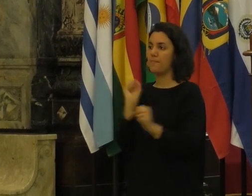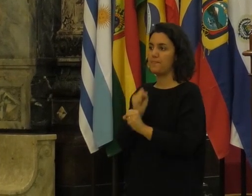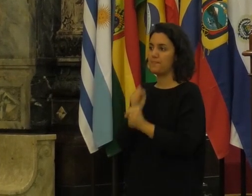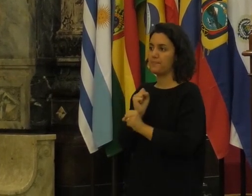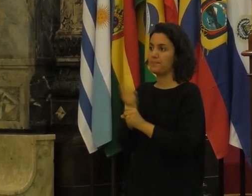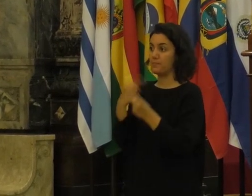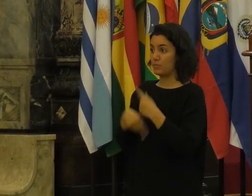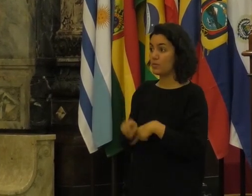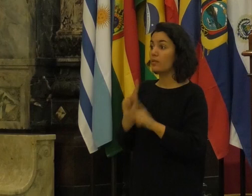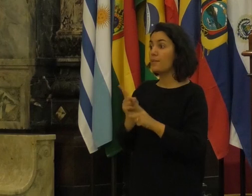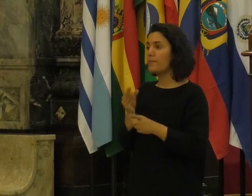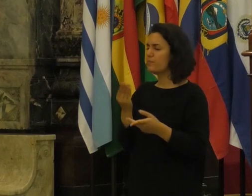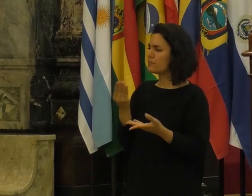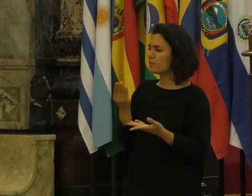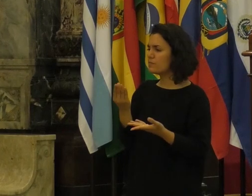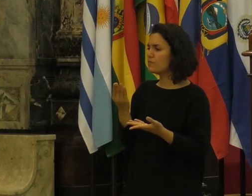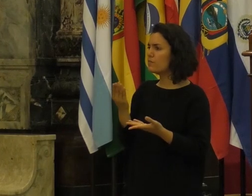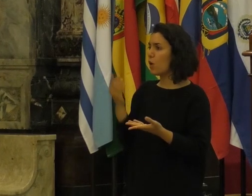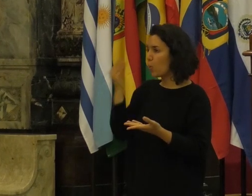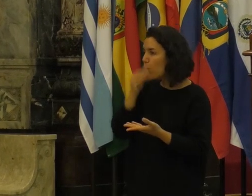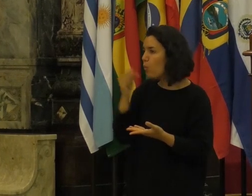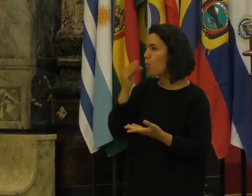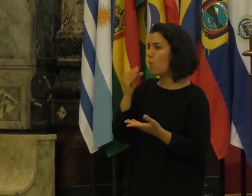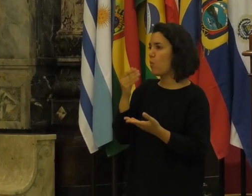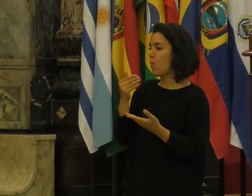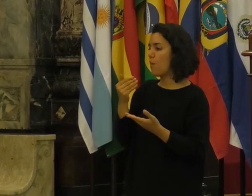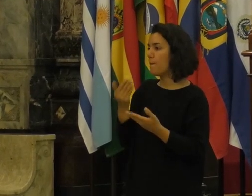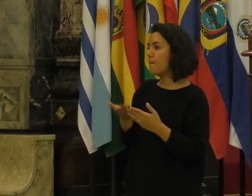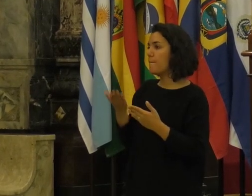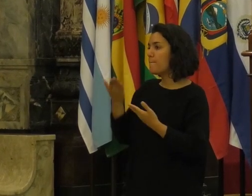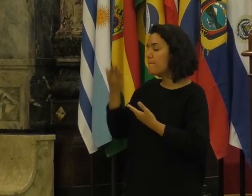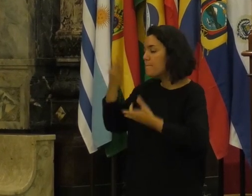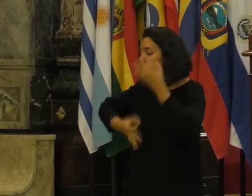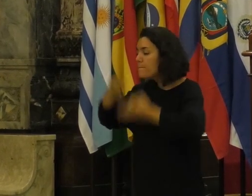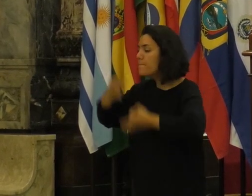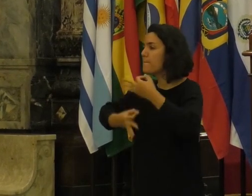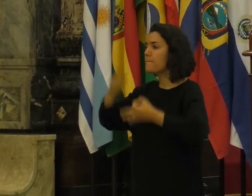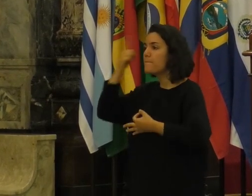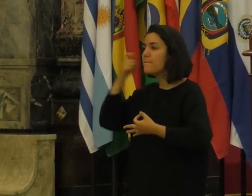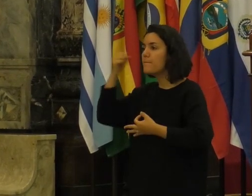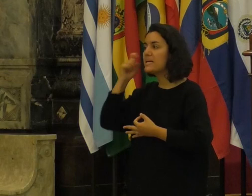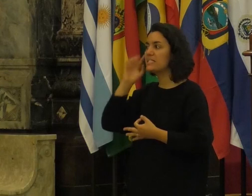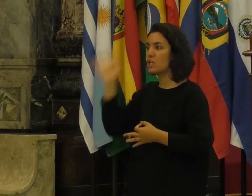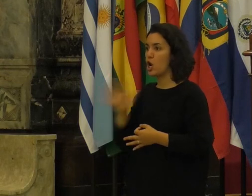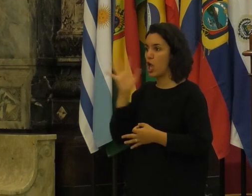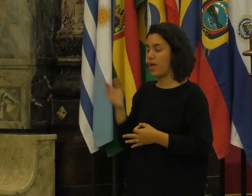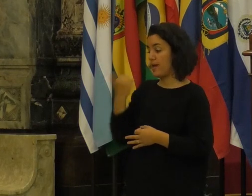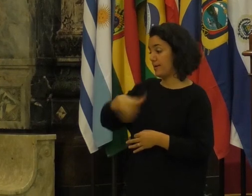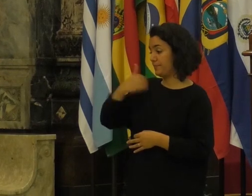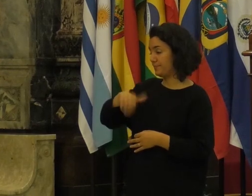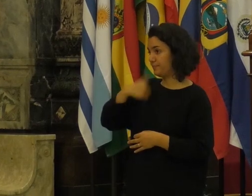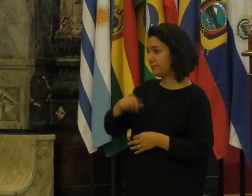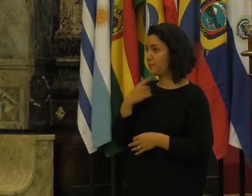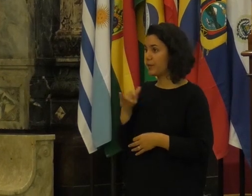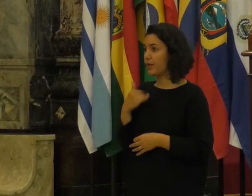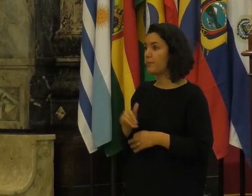Curiosamente, se establece en etapas muy tempranas laboratorios de psicología experimental. En Argentina, con